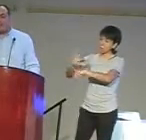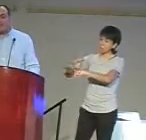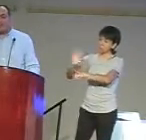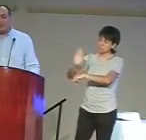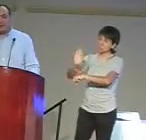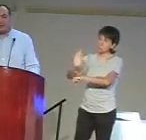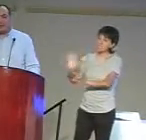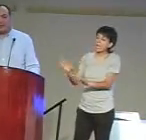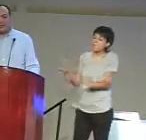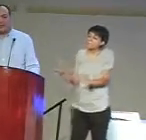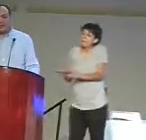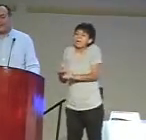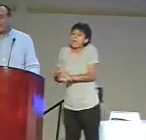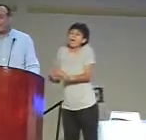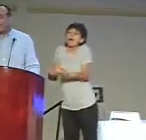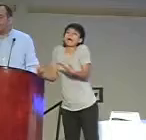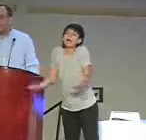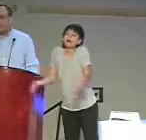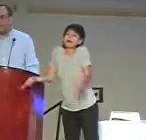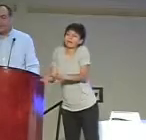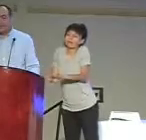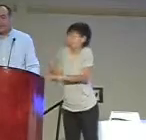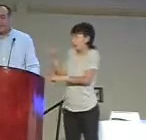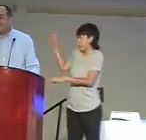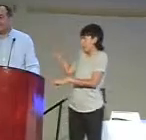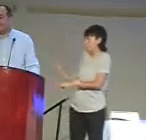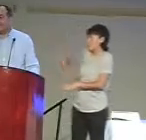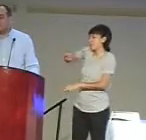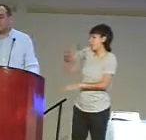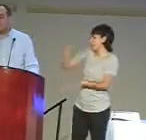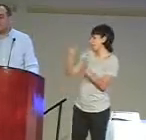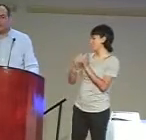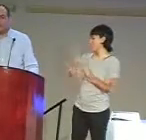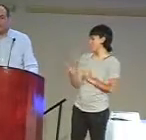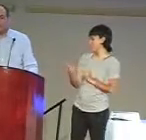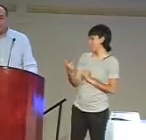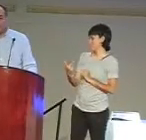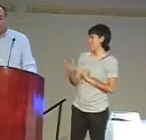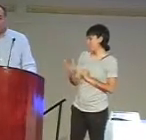que definitivamente estará por encima de ese 6.4%